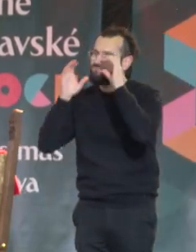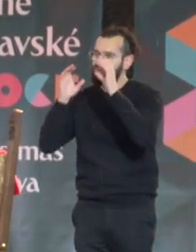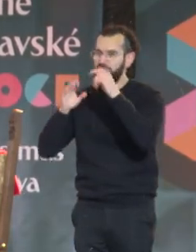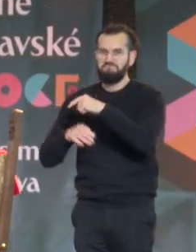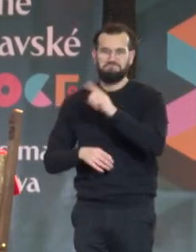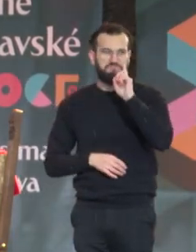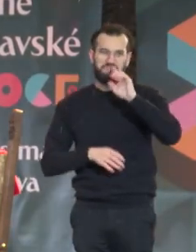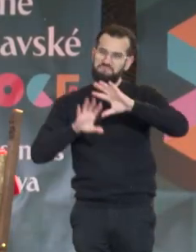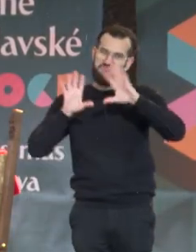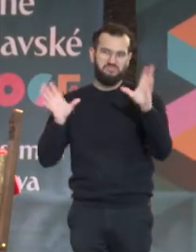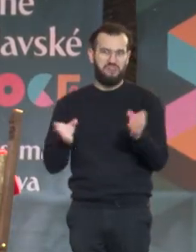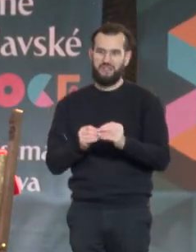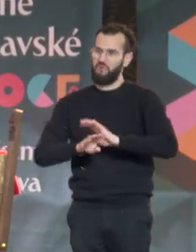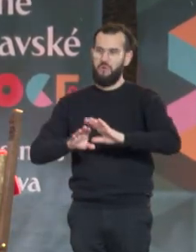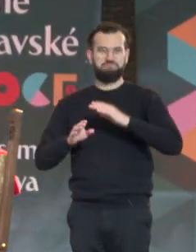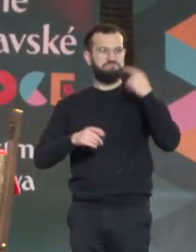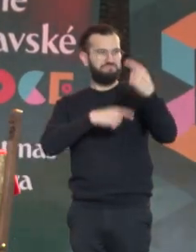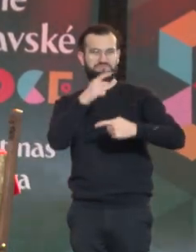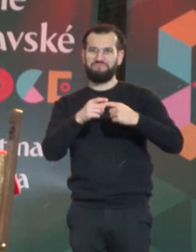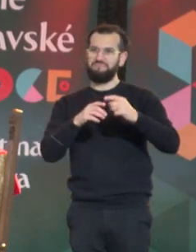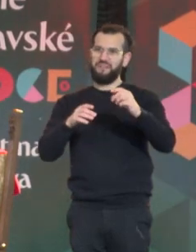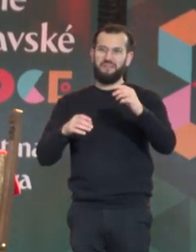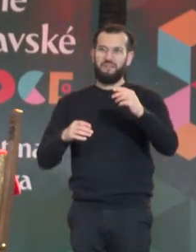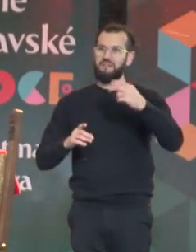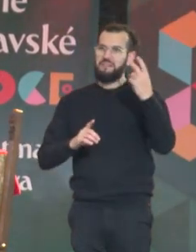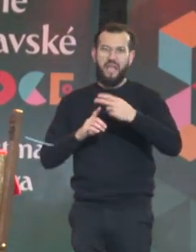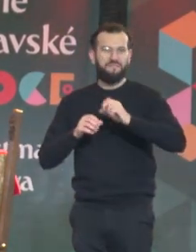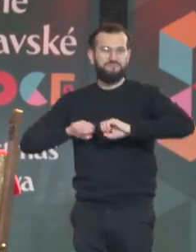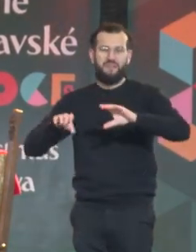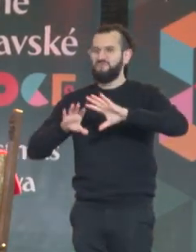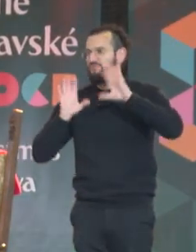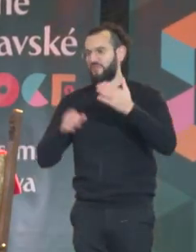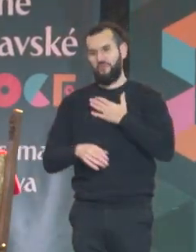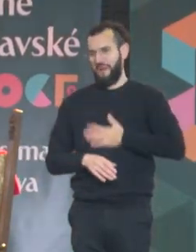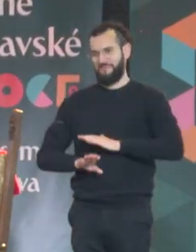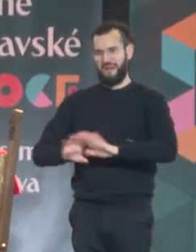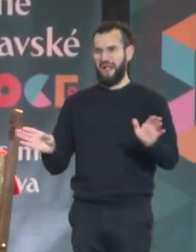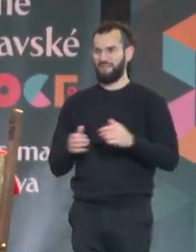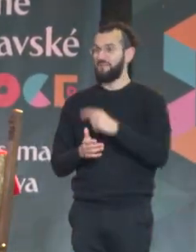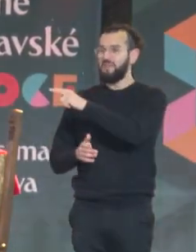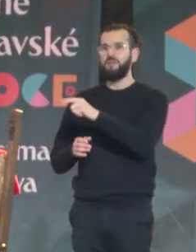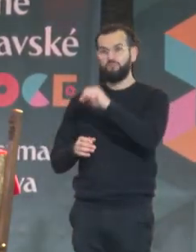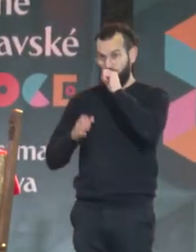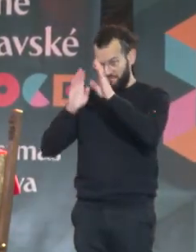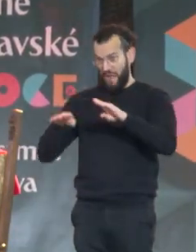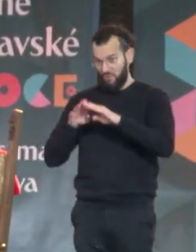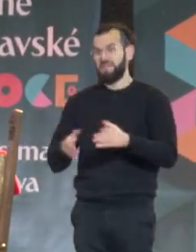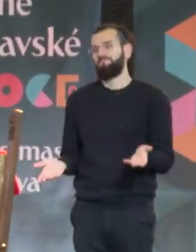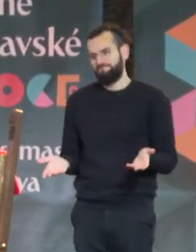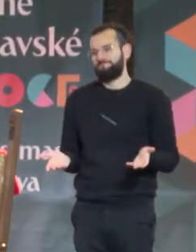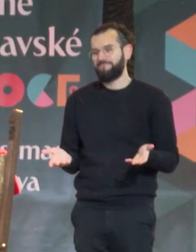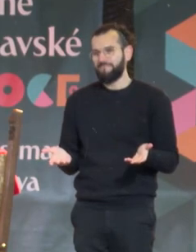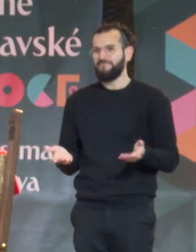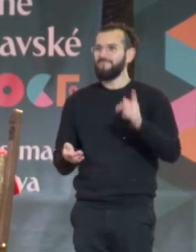mňa všetky. Všetky, ktoré bežia v televízii počas Vianoc. Takže ste ale veľký fanúšik Vianoc. To asi hovorím za všetkých ľudí,